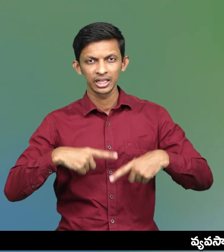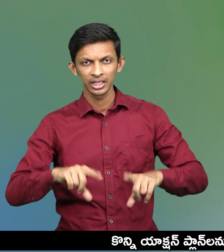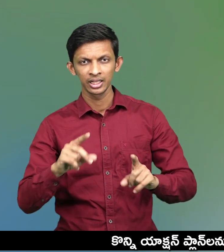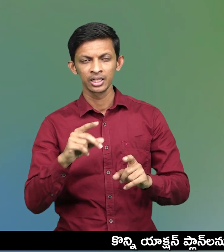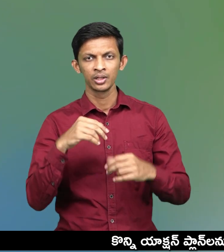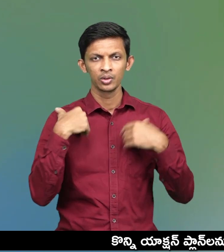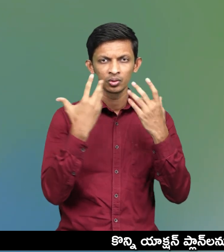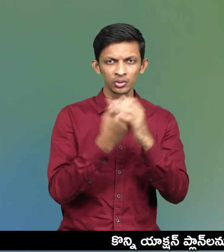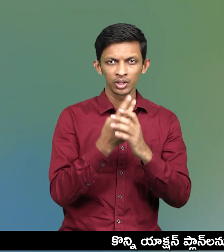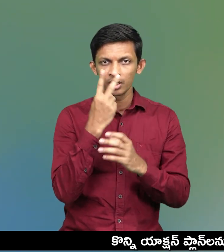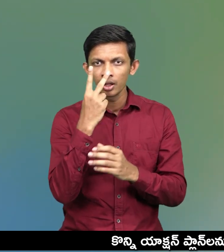కొన్ని యాక్షన్ ప్లాన్లను చూద్దాం.